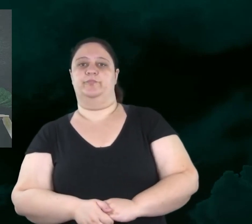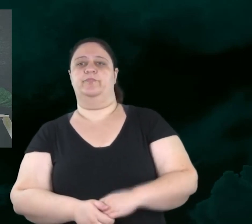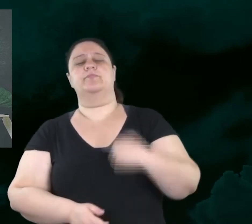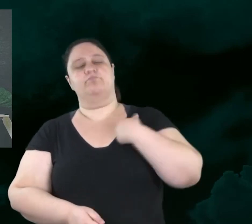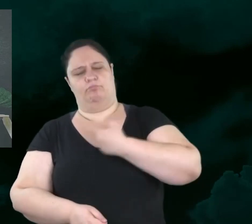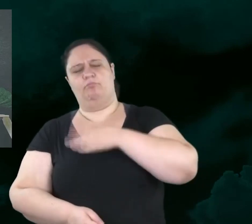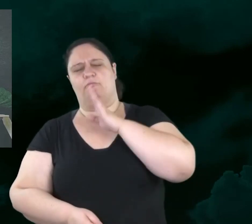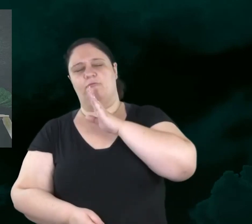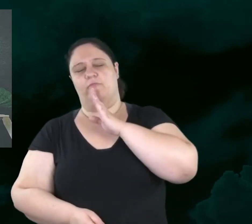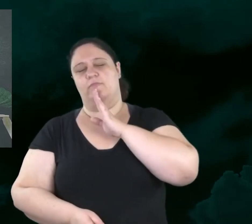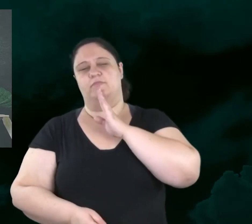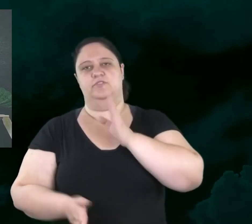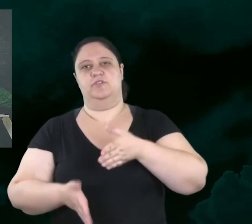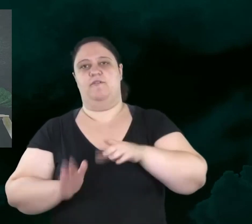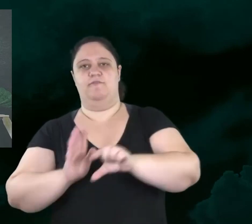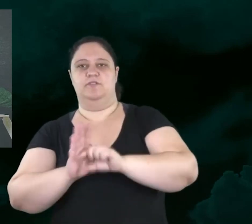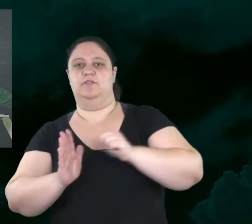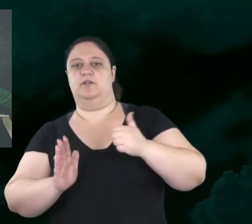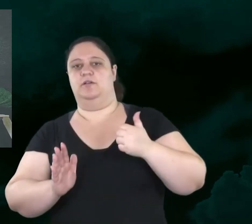Versículo 14, que diz: